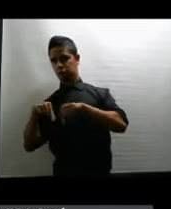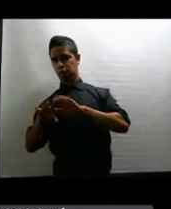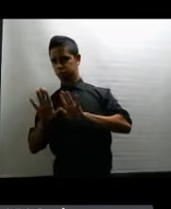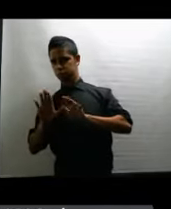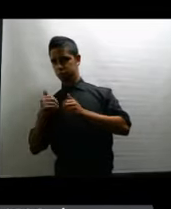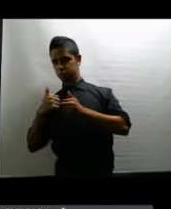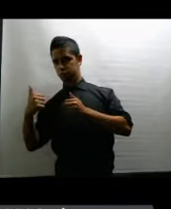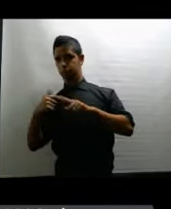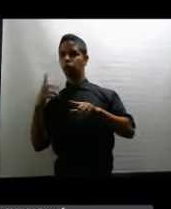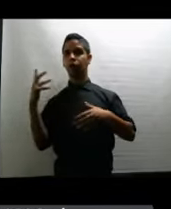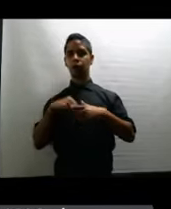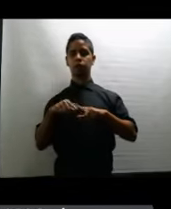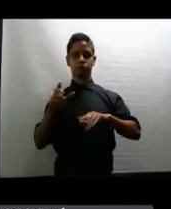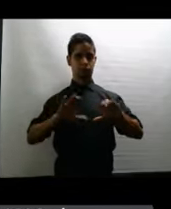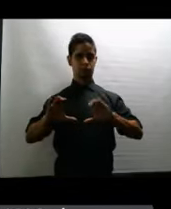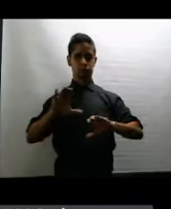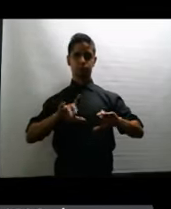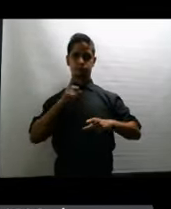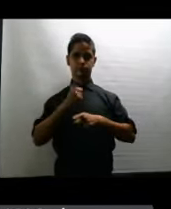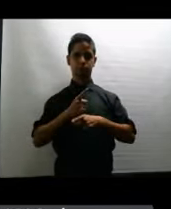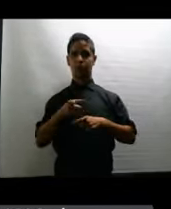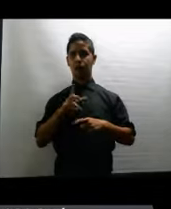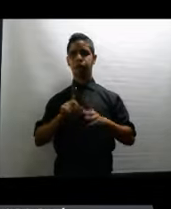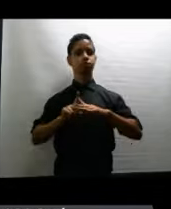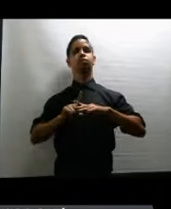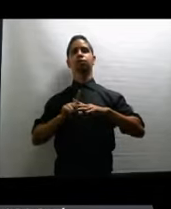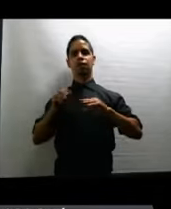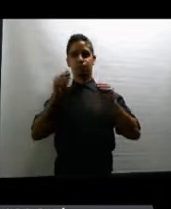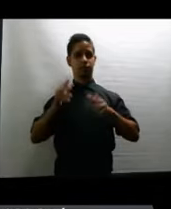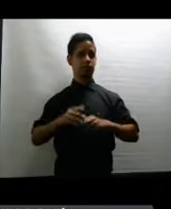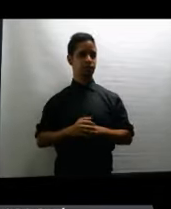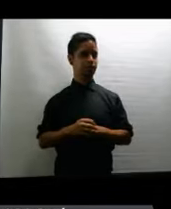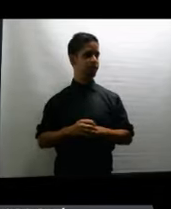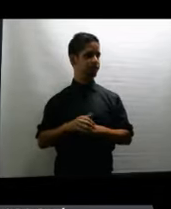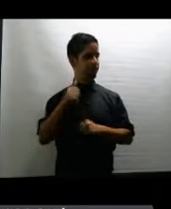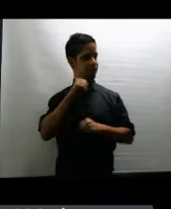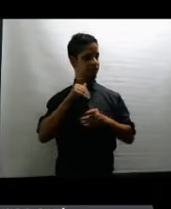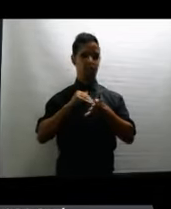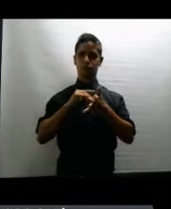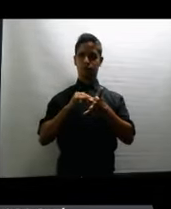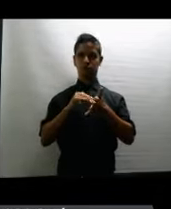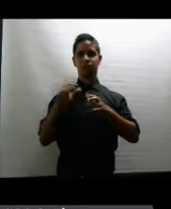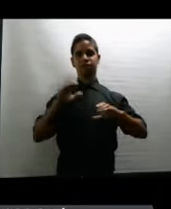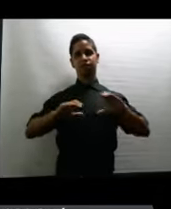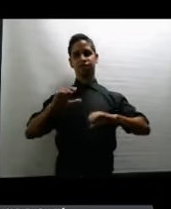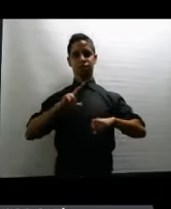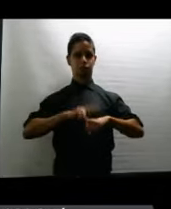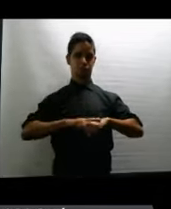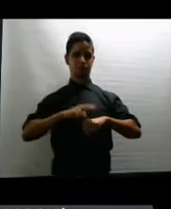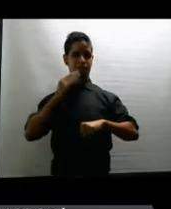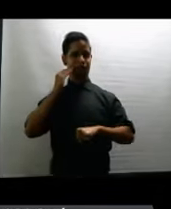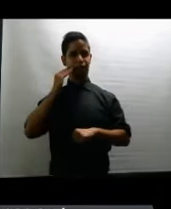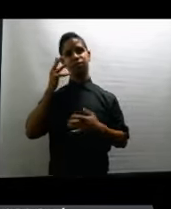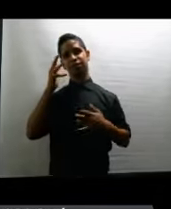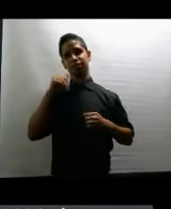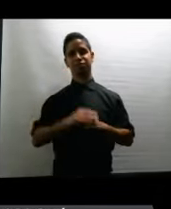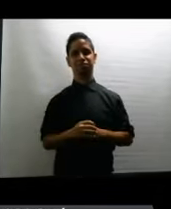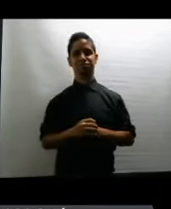Pero de la ciencia. Ahí salió la misi. Ella estudió en ciencias naturales antes. Sí, yo estudié en ciencias naturales primero.